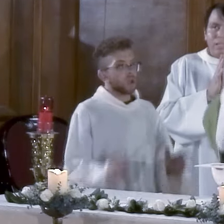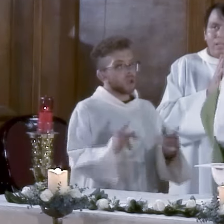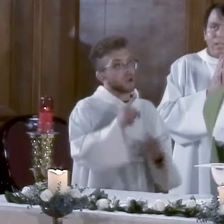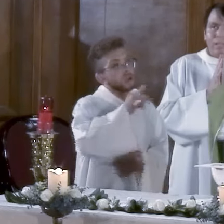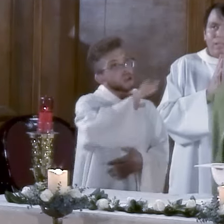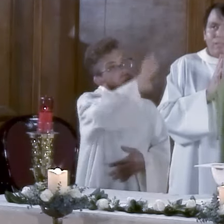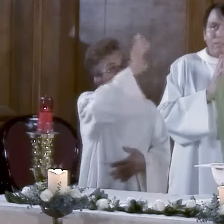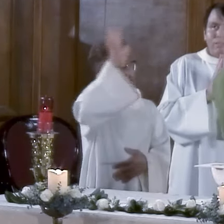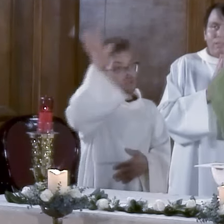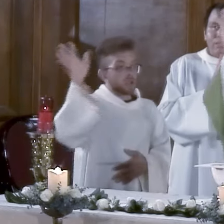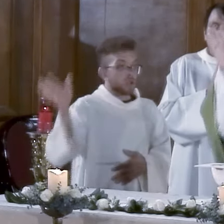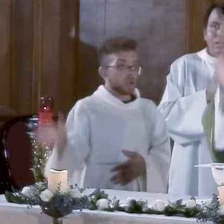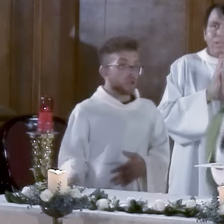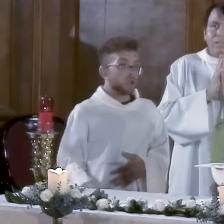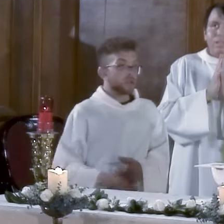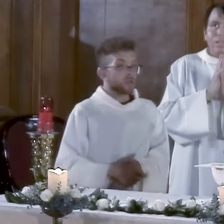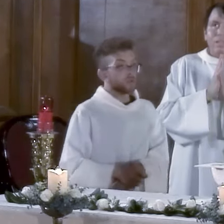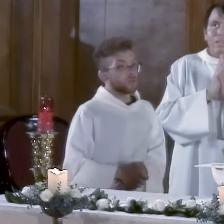Hosanna en el